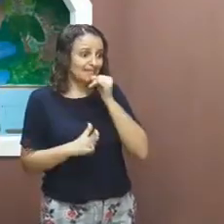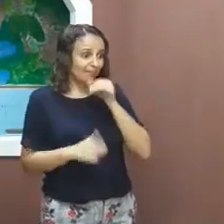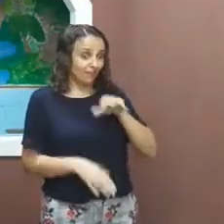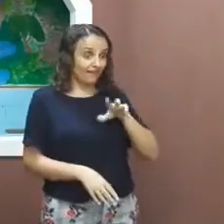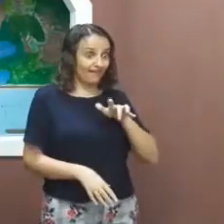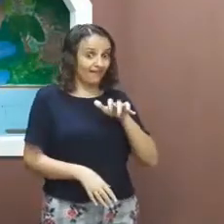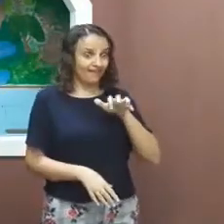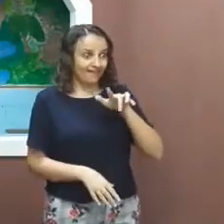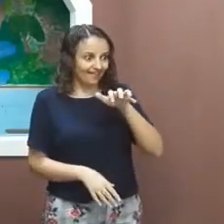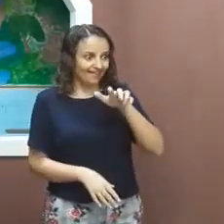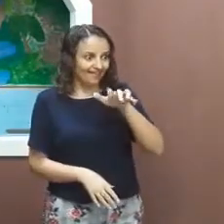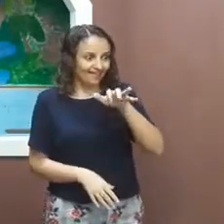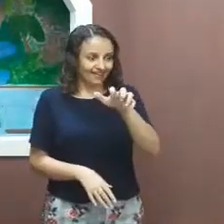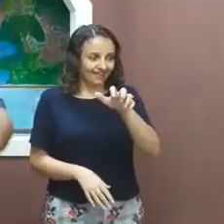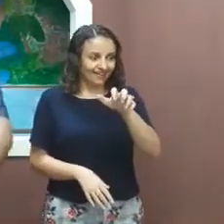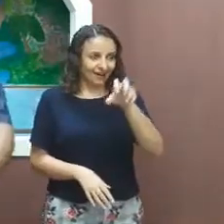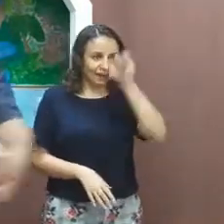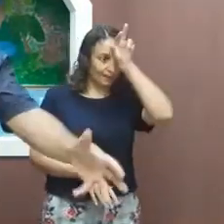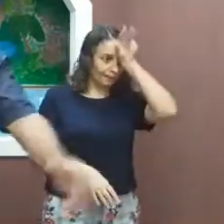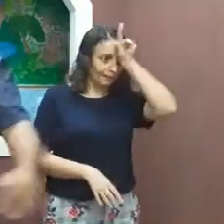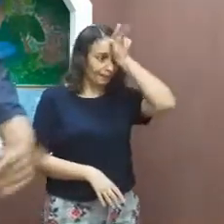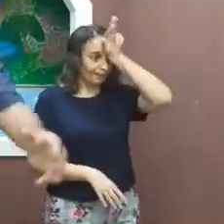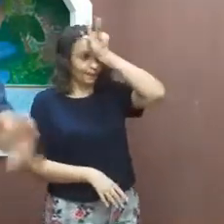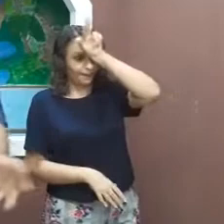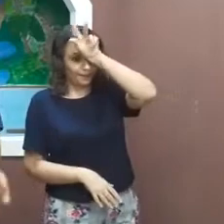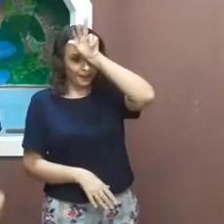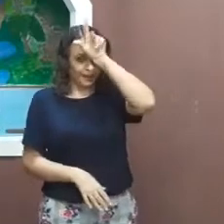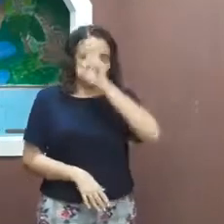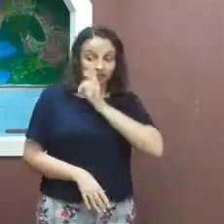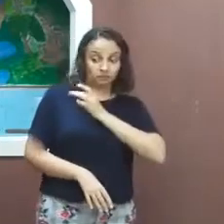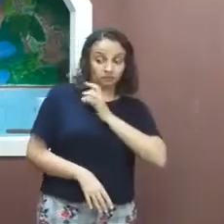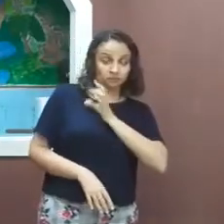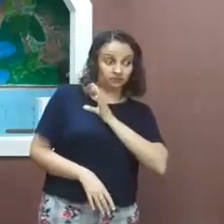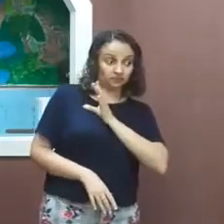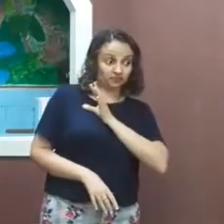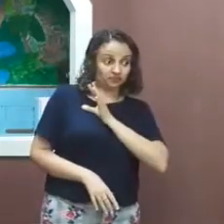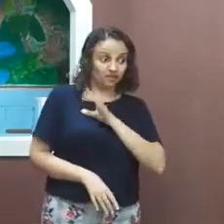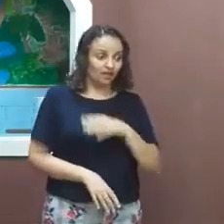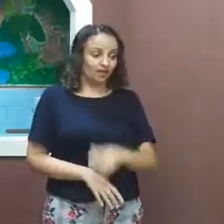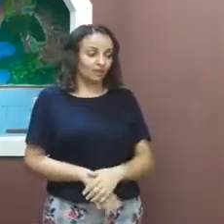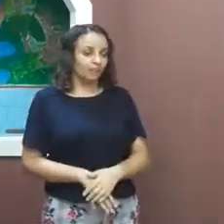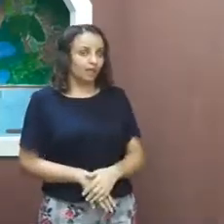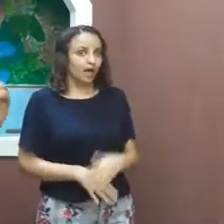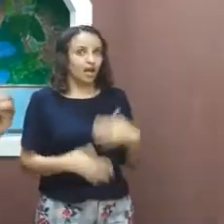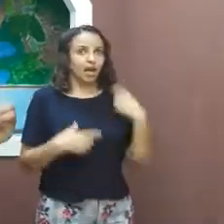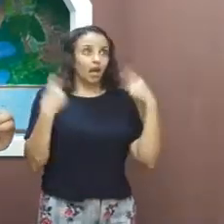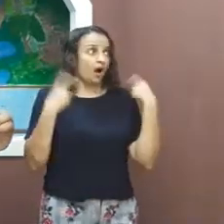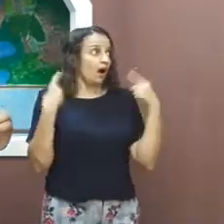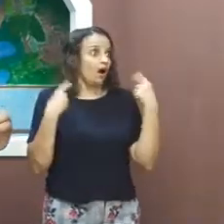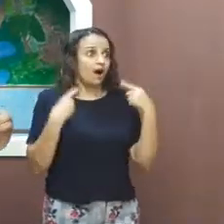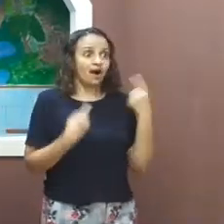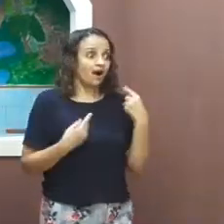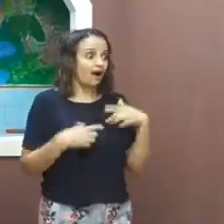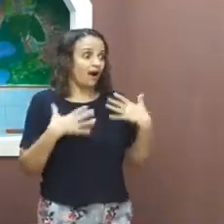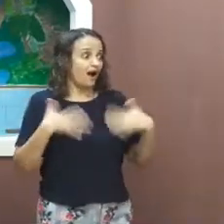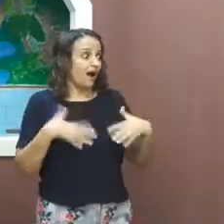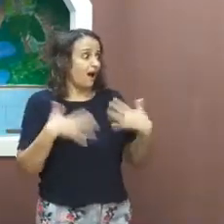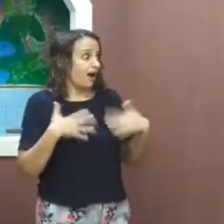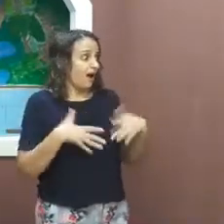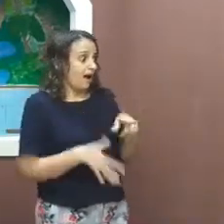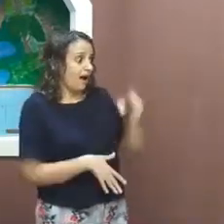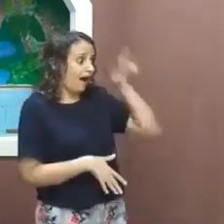aranha, de barata, não falando não gostar, asco, nojo, aquele medo desesperado,